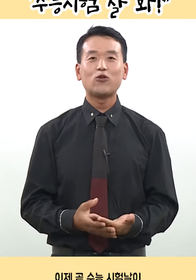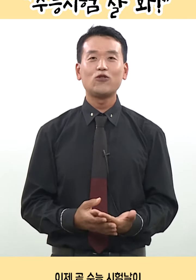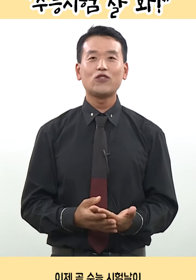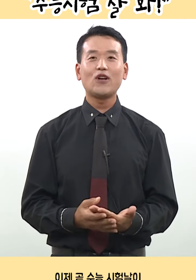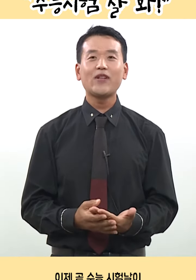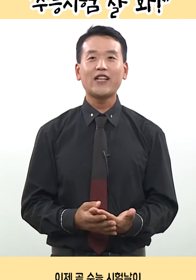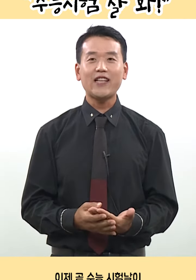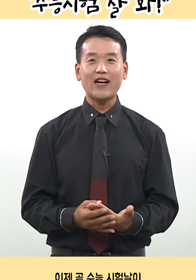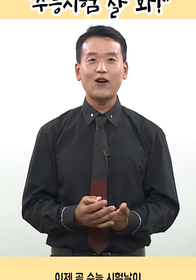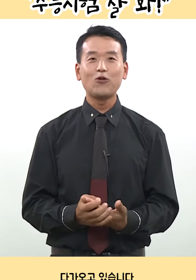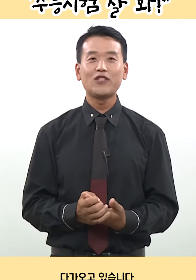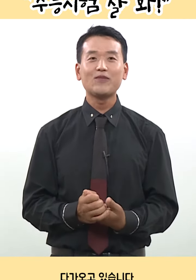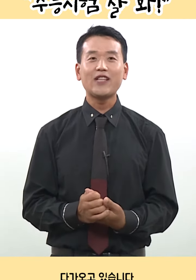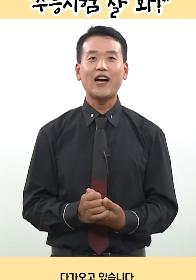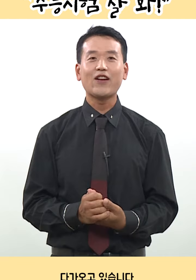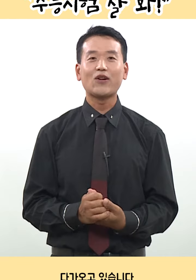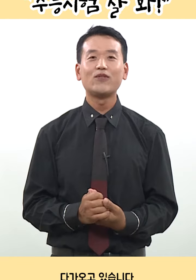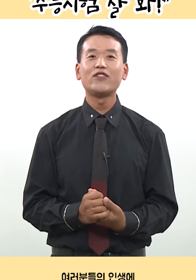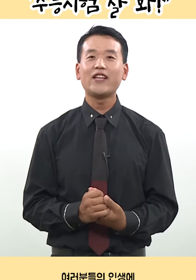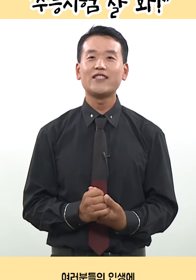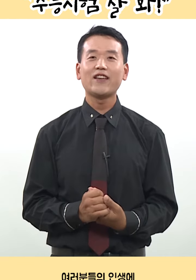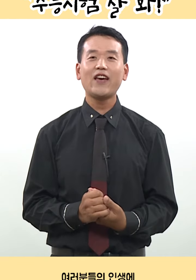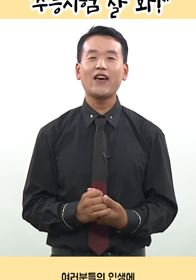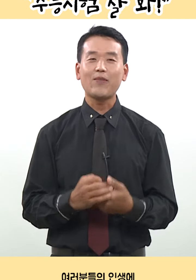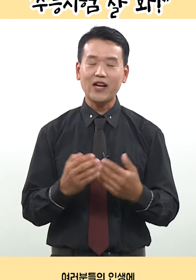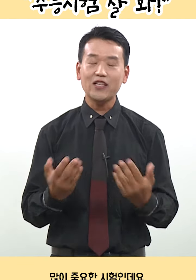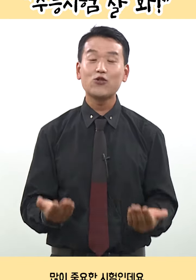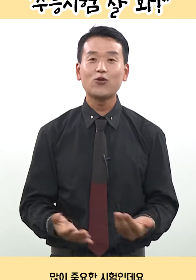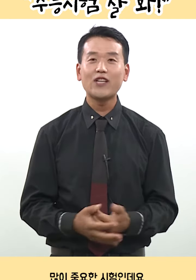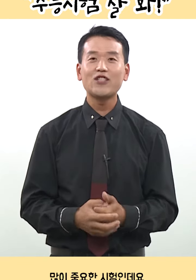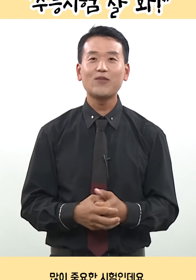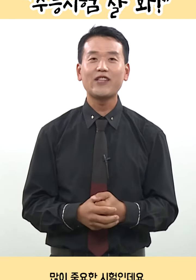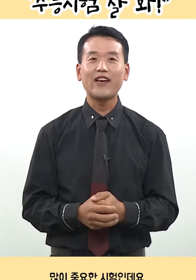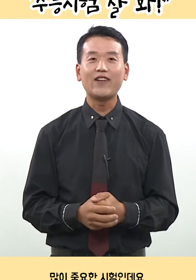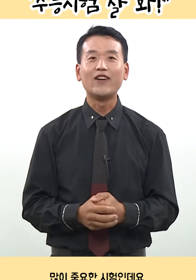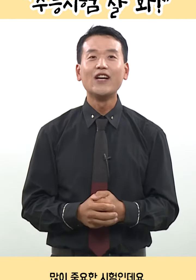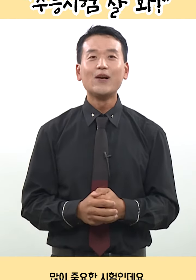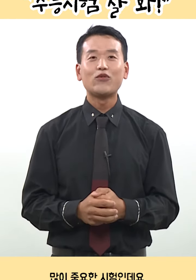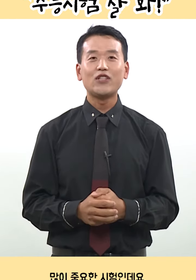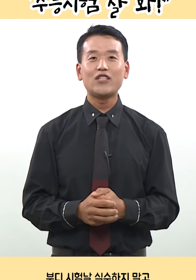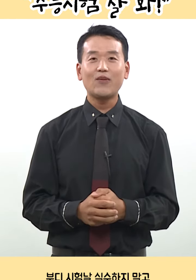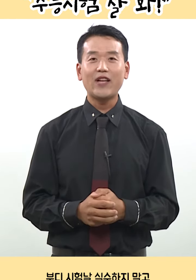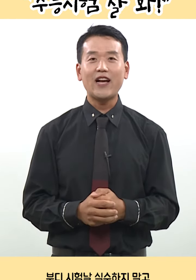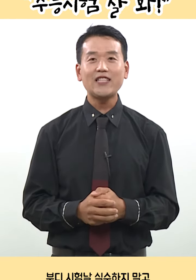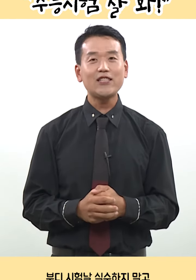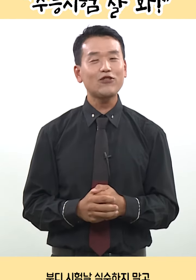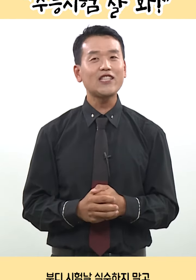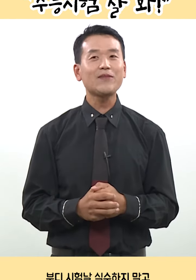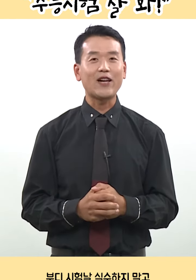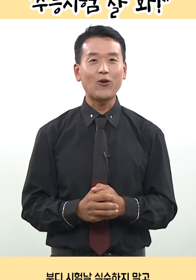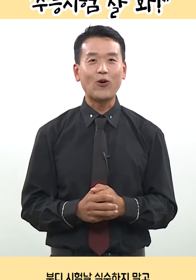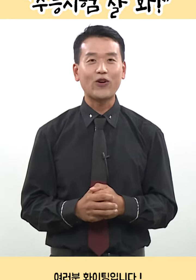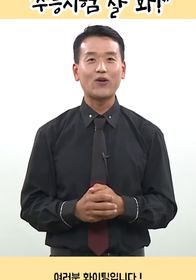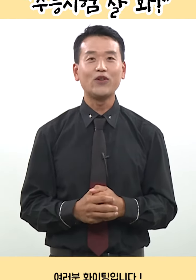수능시험날이 다가오고 있습니다. 여러분들의 인생에 많이 중요한 시험인데요. 부디 시험날 실수하지 말고 여러분